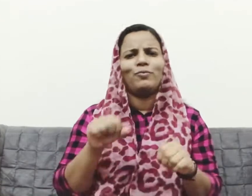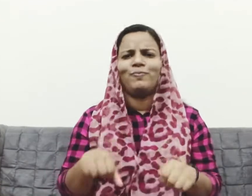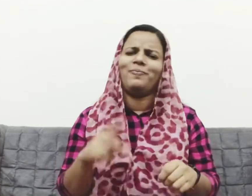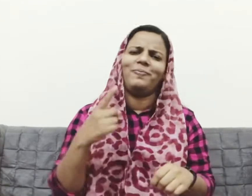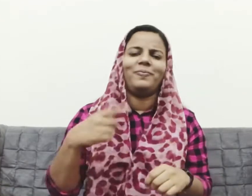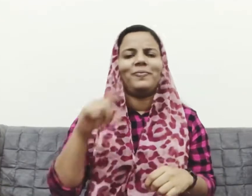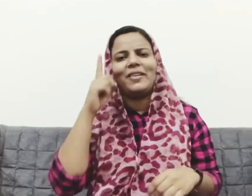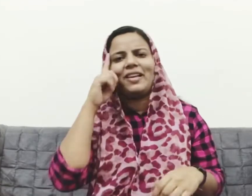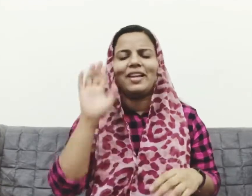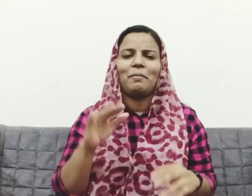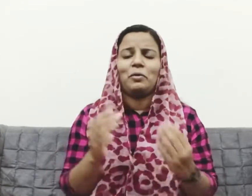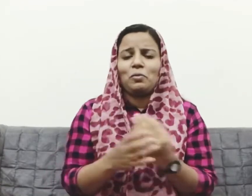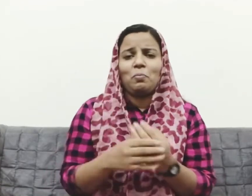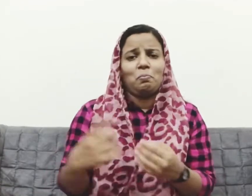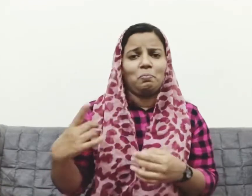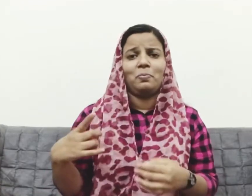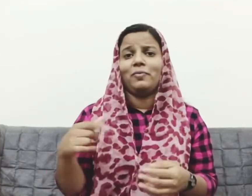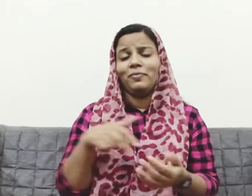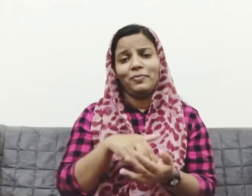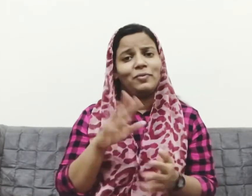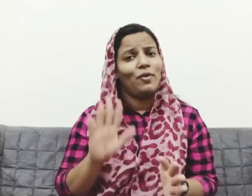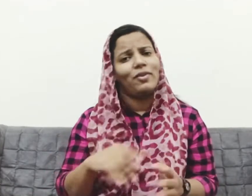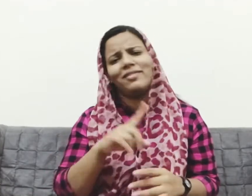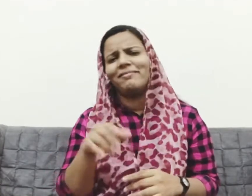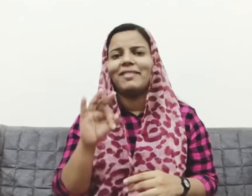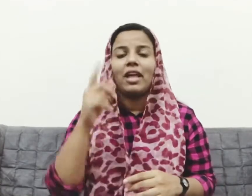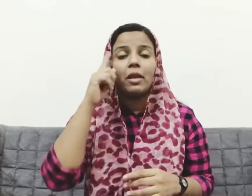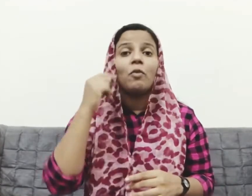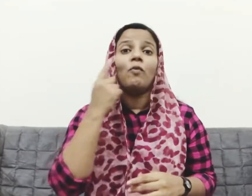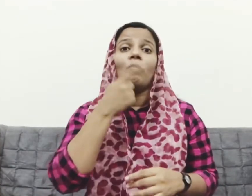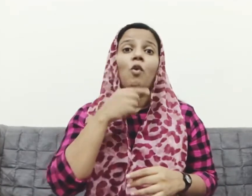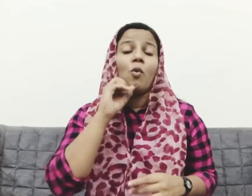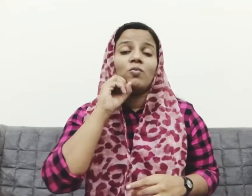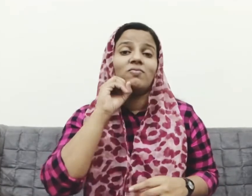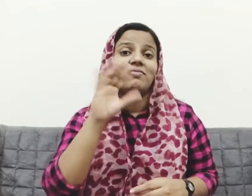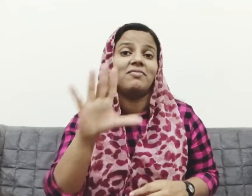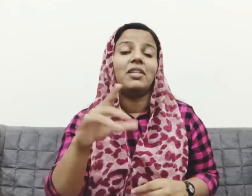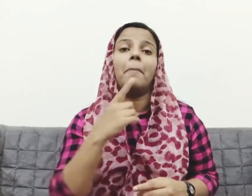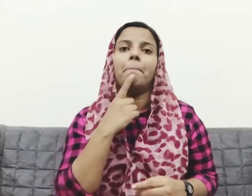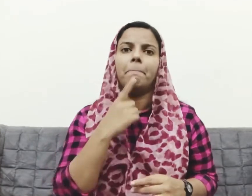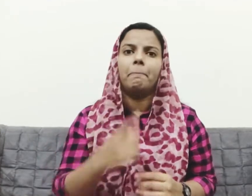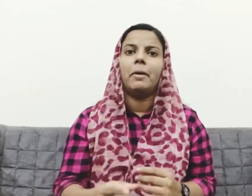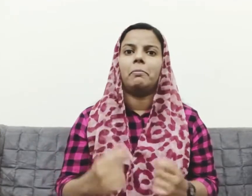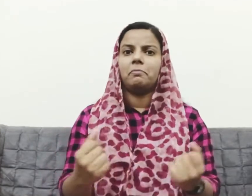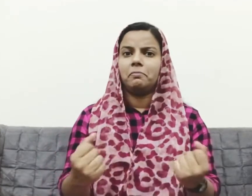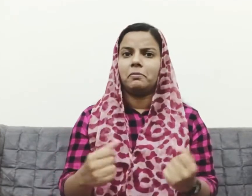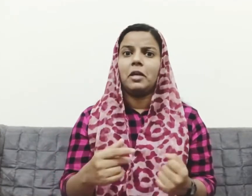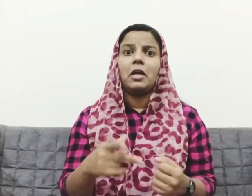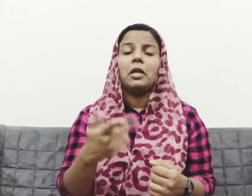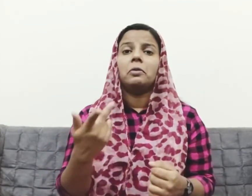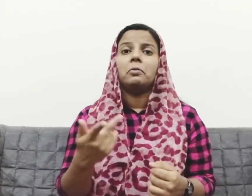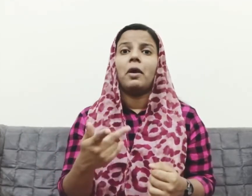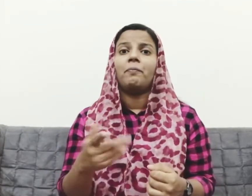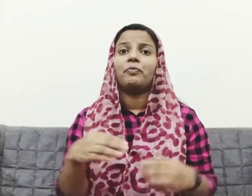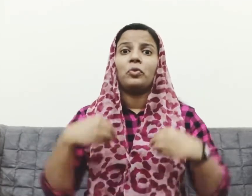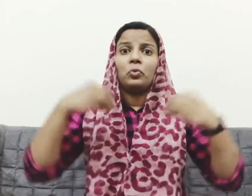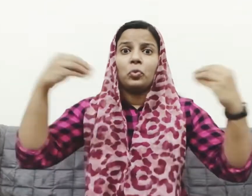യഹോവ എൻ്റെ പക്ഷത്തുണ്ട്, ഇതൊക്കെ നമുക്കറിയാമായിരിക്കും. പക്ഷെ നമ്മുടെ വാ തുറന്ന് നമ്മൾ ശബ്ദമുയർത്തി സൈന്യങ്ങളുടെ യഹോവ, അല്ലെങ്കിൽ യഹോവ